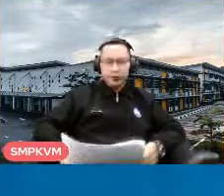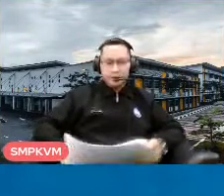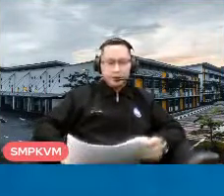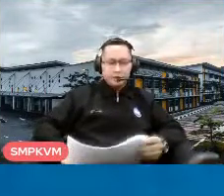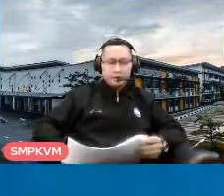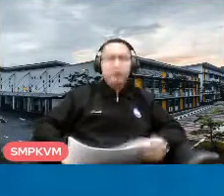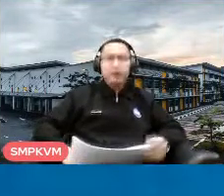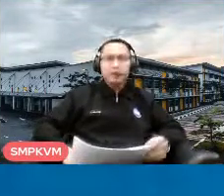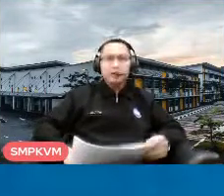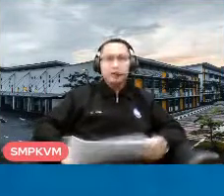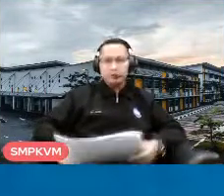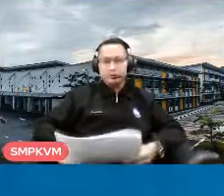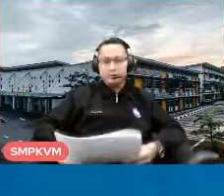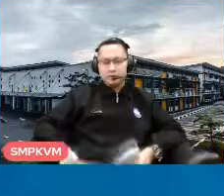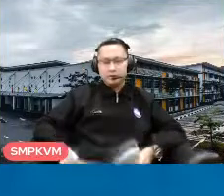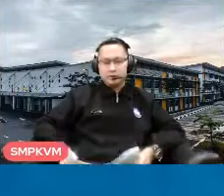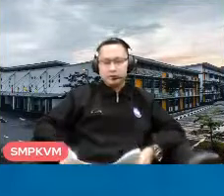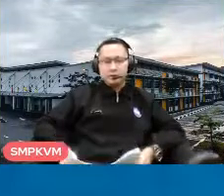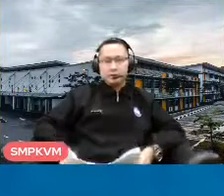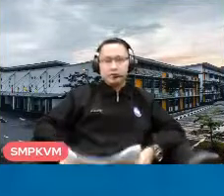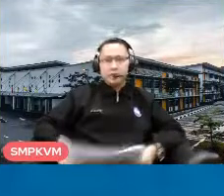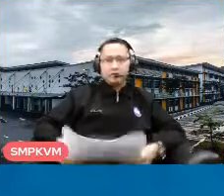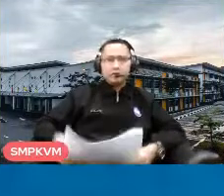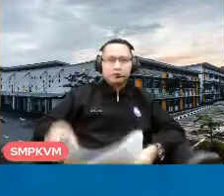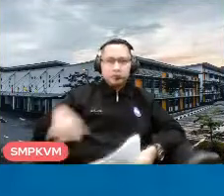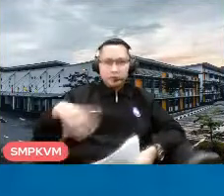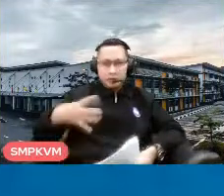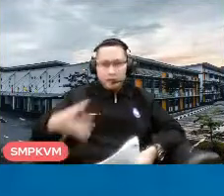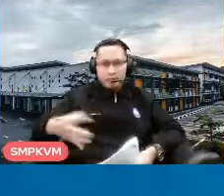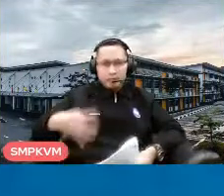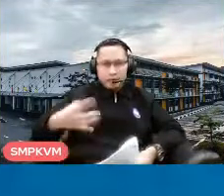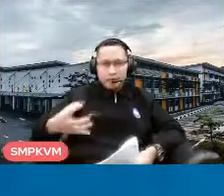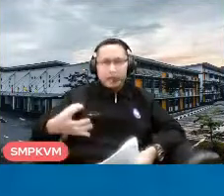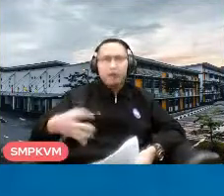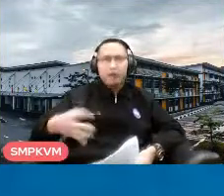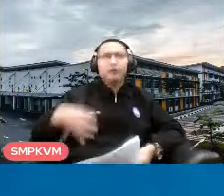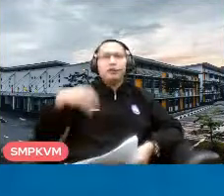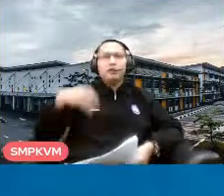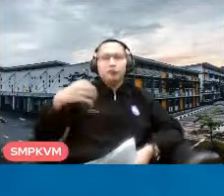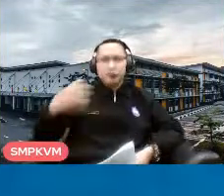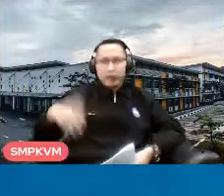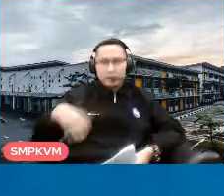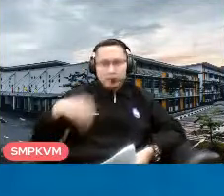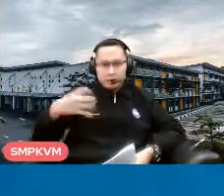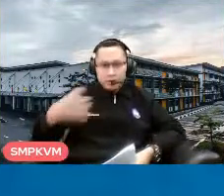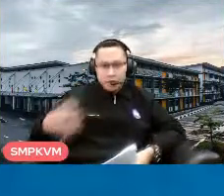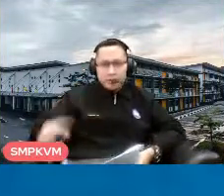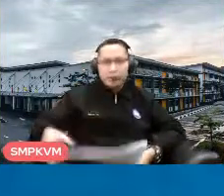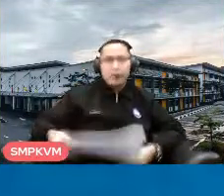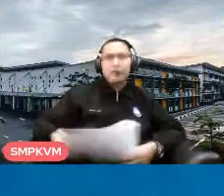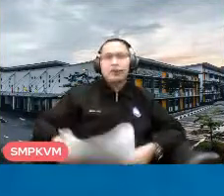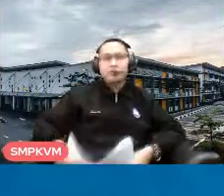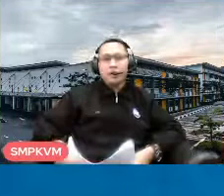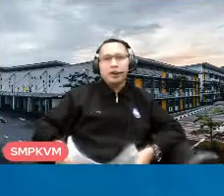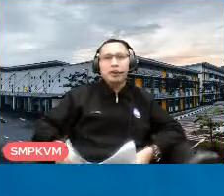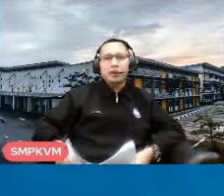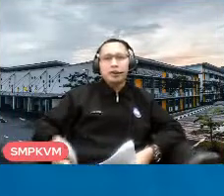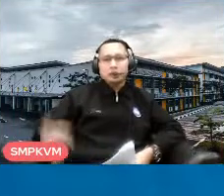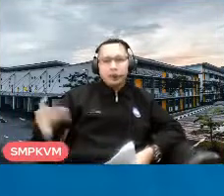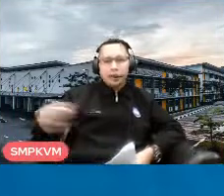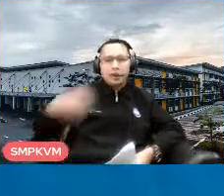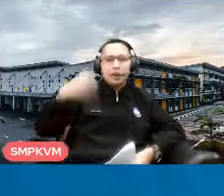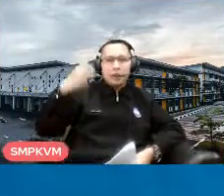aneh sayalah baik Setiap tindakan setiap kekalahan yang pelajar